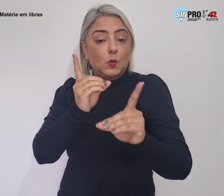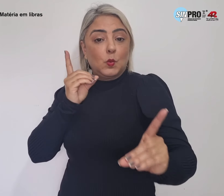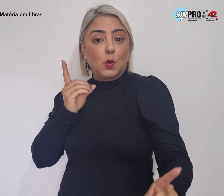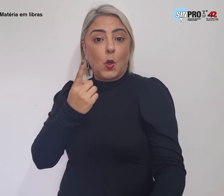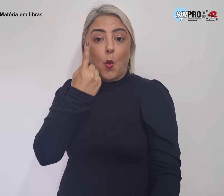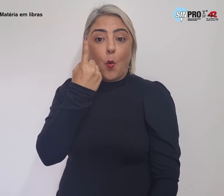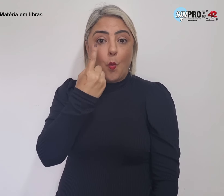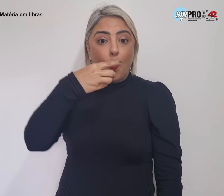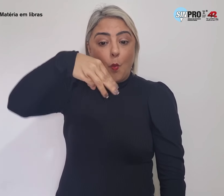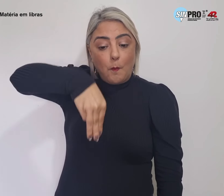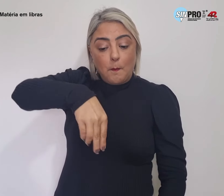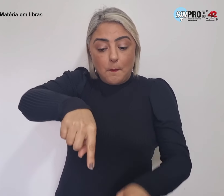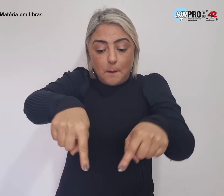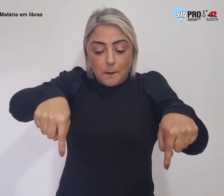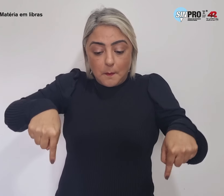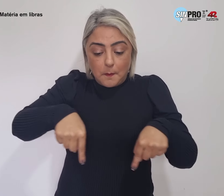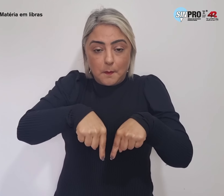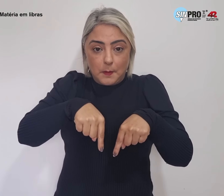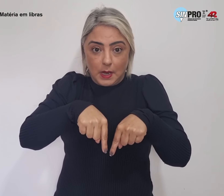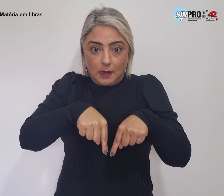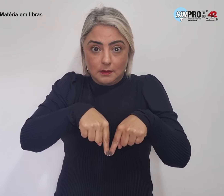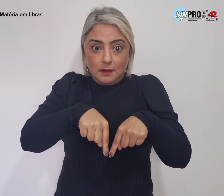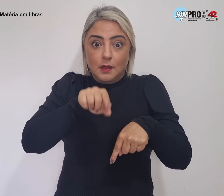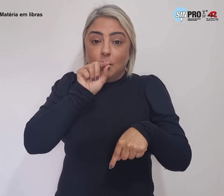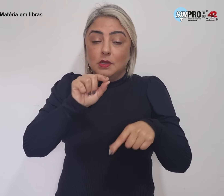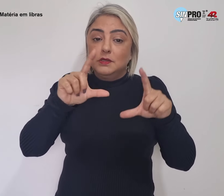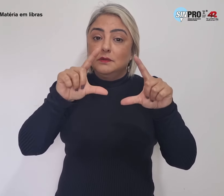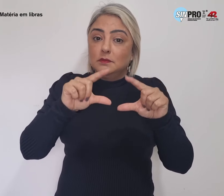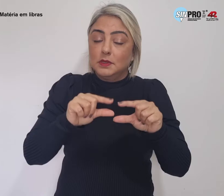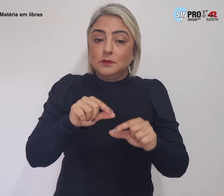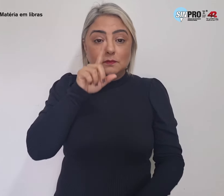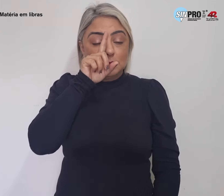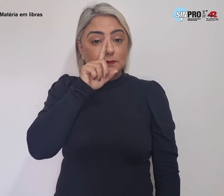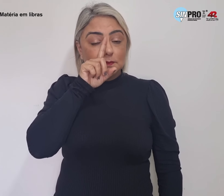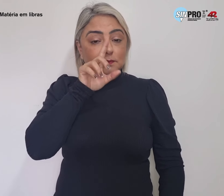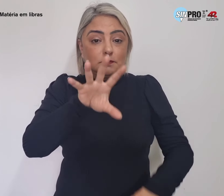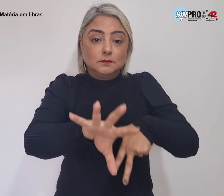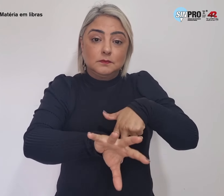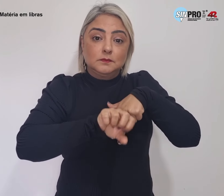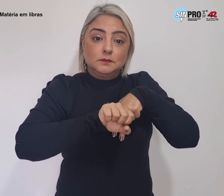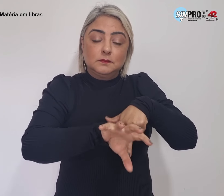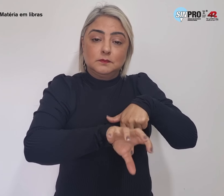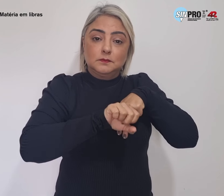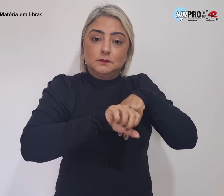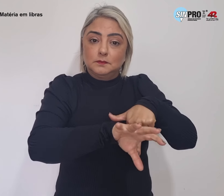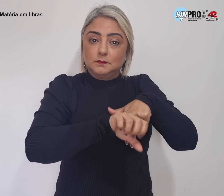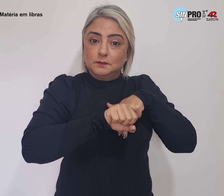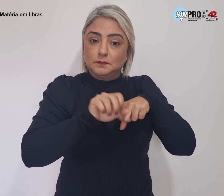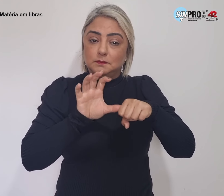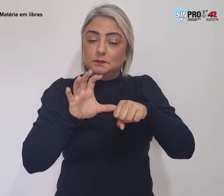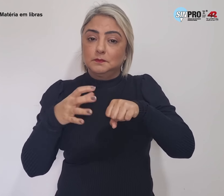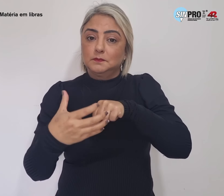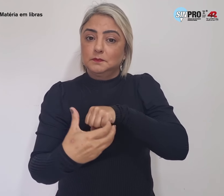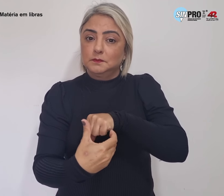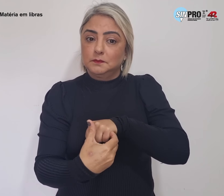o que mitiga os riscos de contaminação da Covid-19. Com a negociação, as